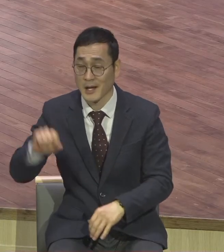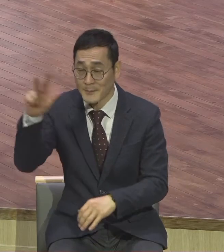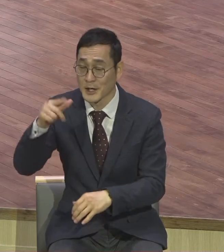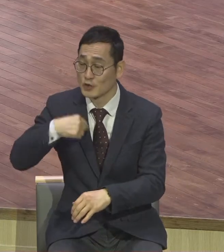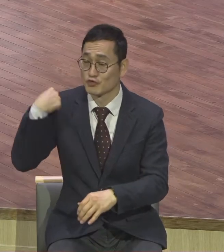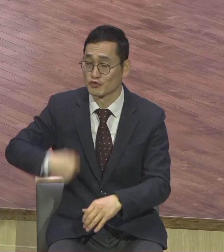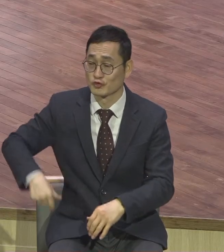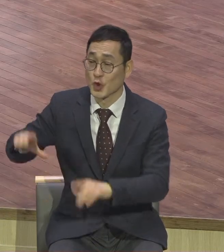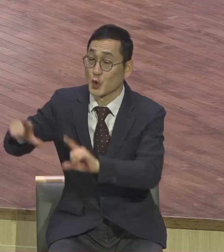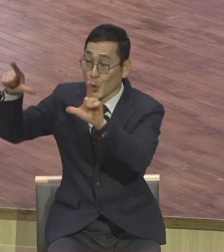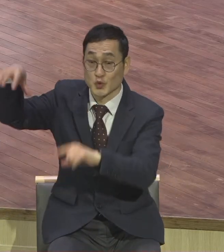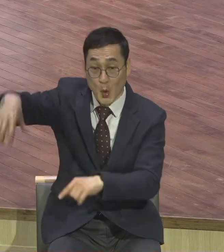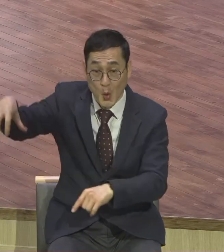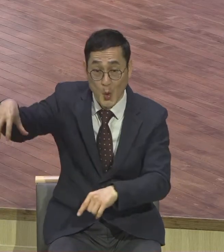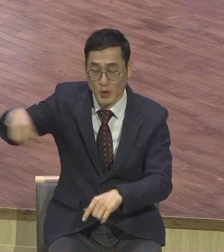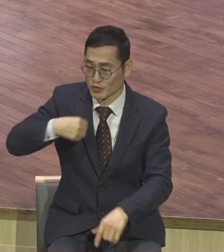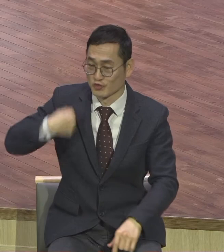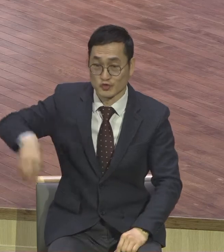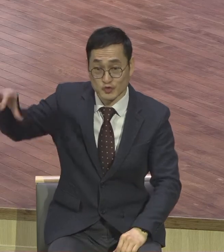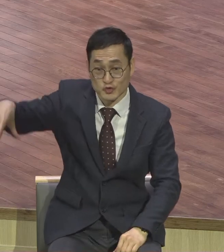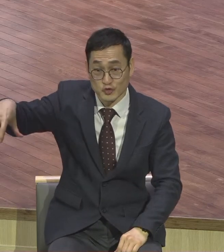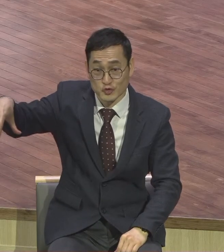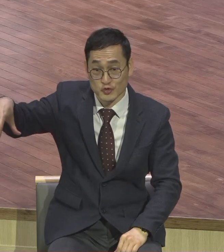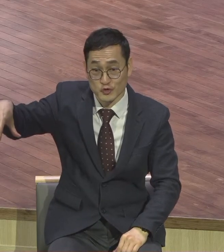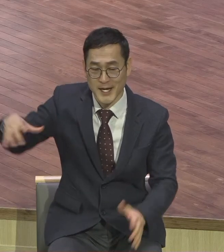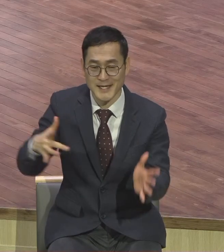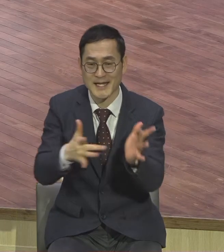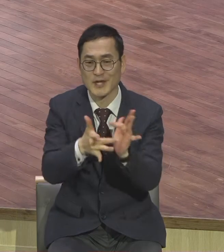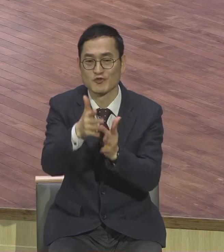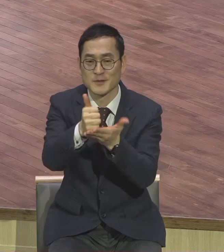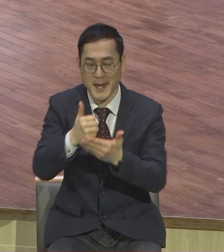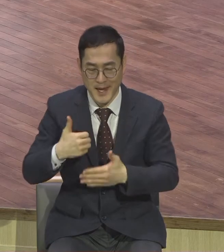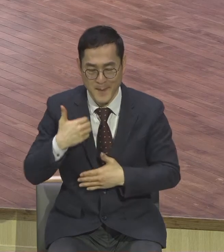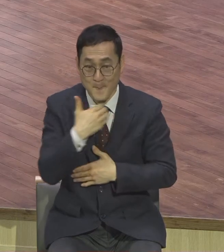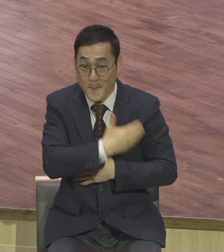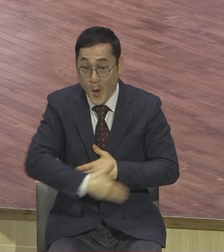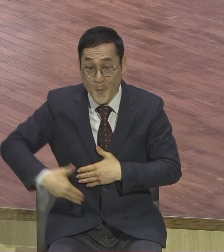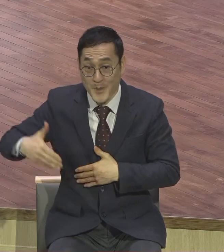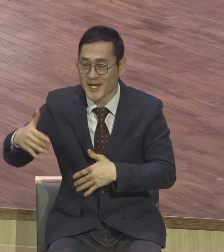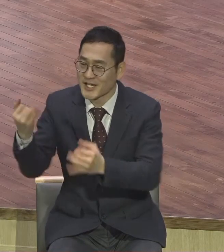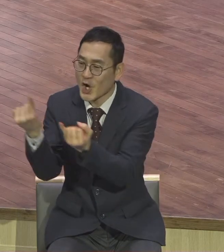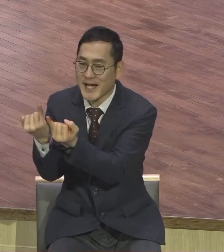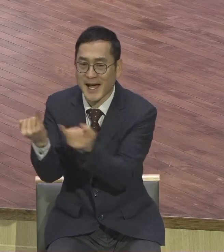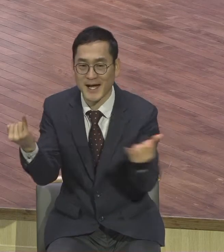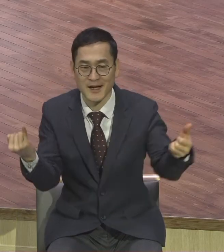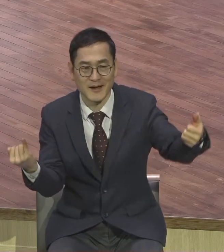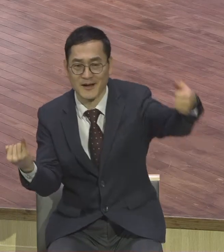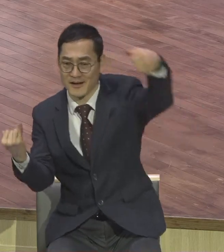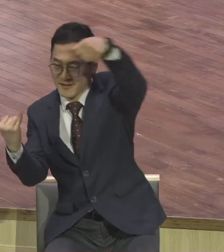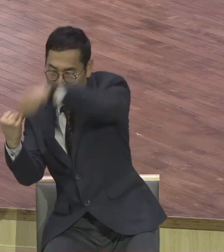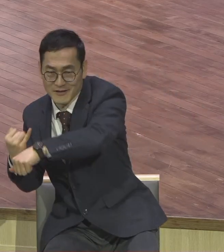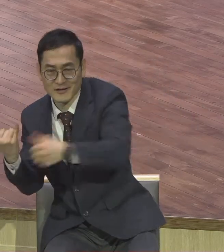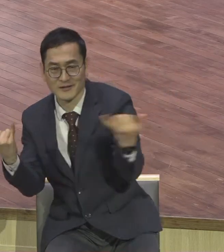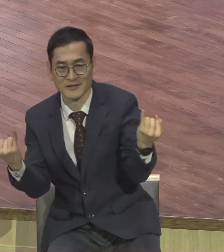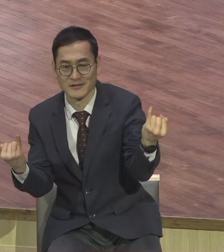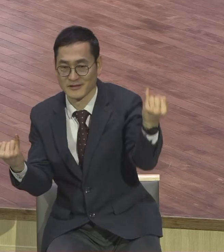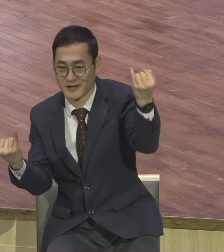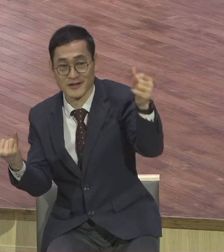중국에서 온다. 왔다. 우리가 들 때 말도 안 돼 그렇지 않아요.